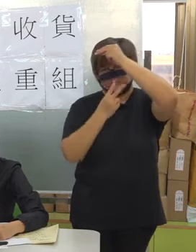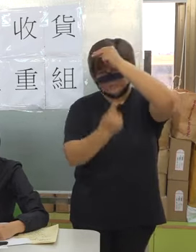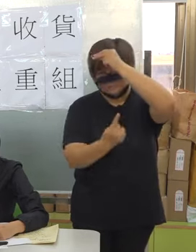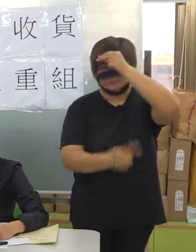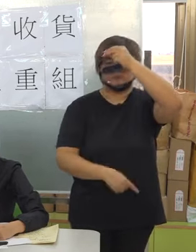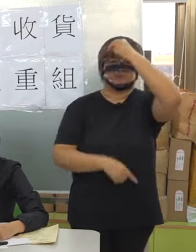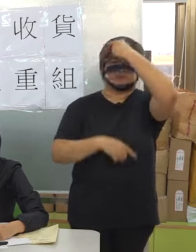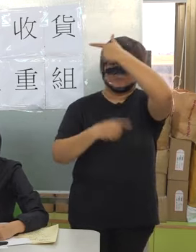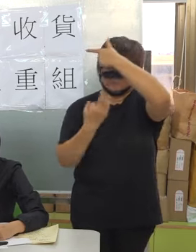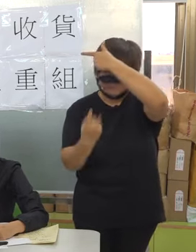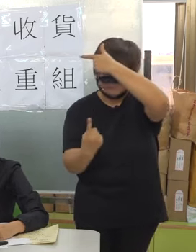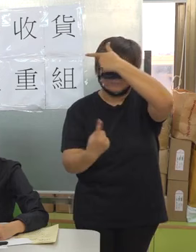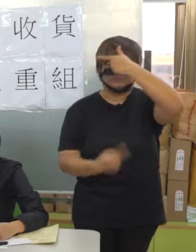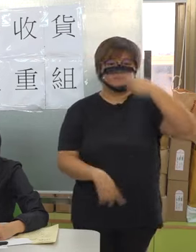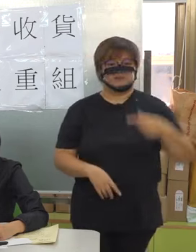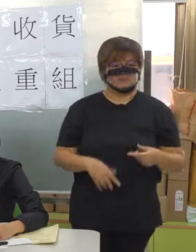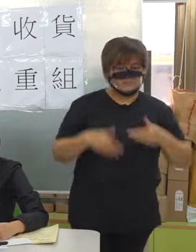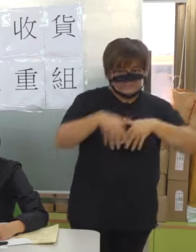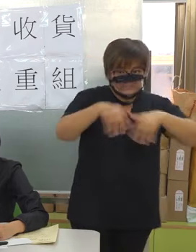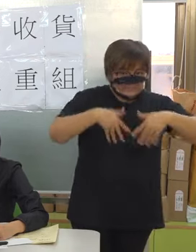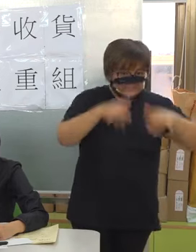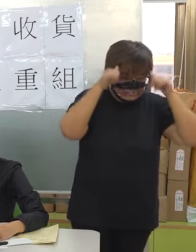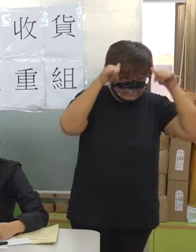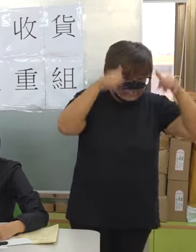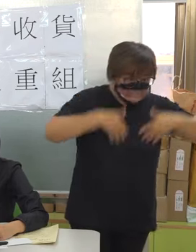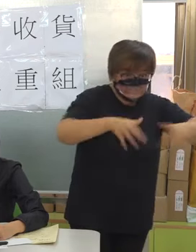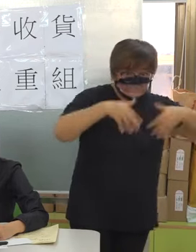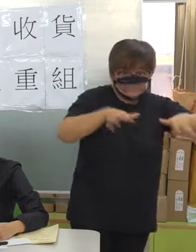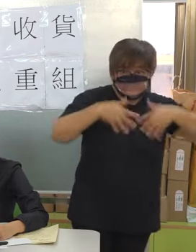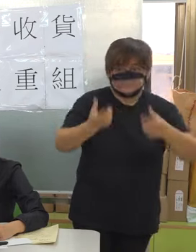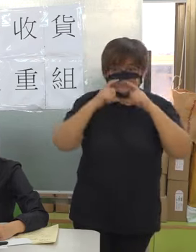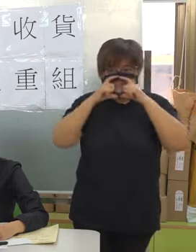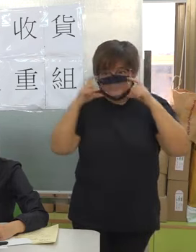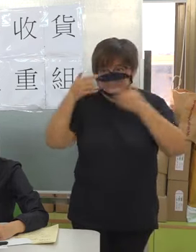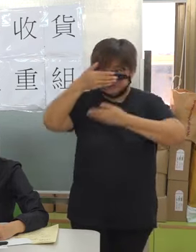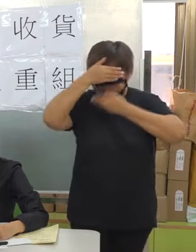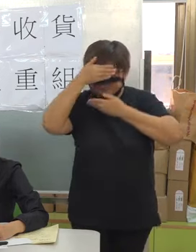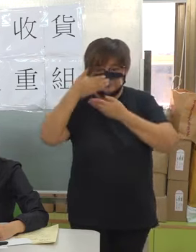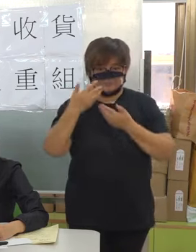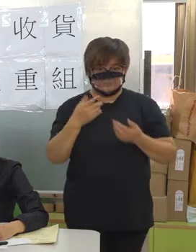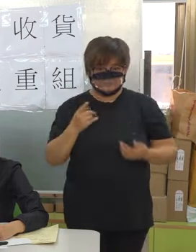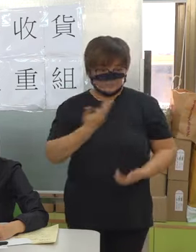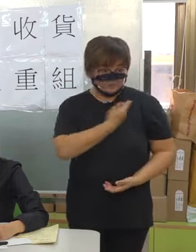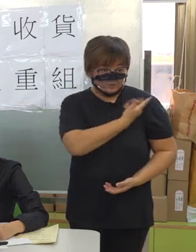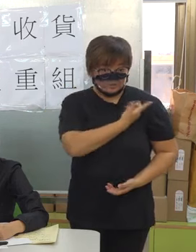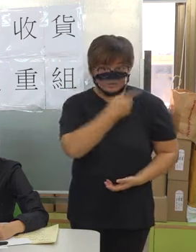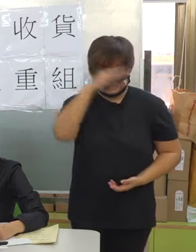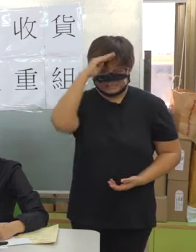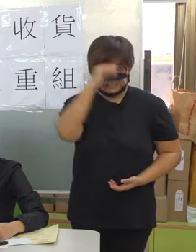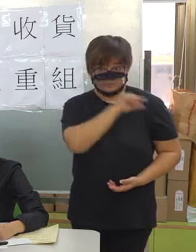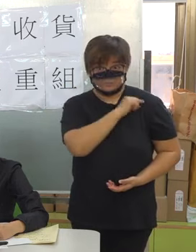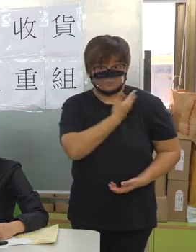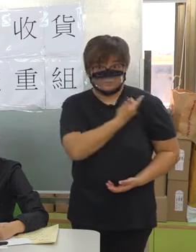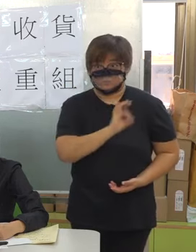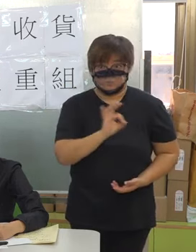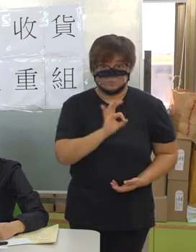期間蒙面、移除編號等的做法。隨著政府態度更加強硬的時候，警察無理